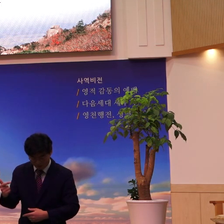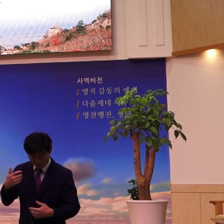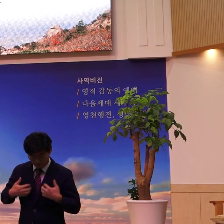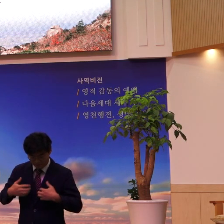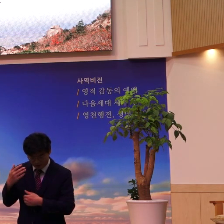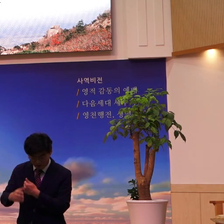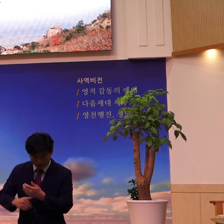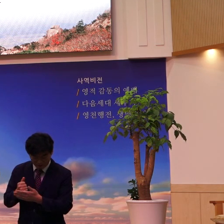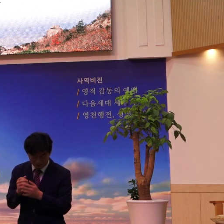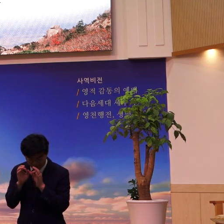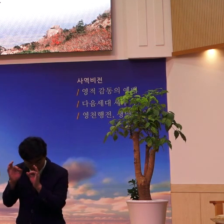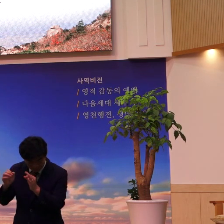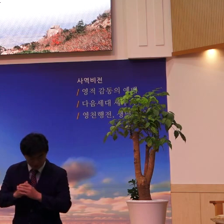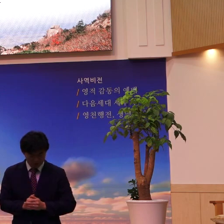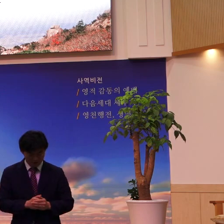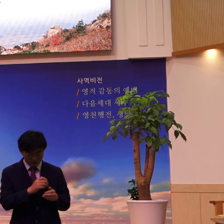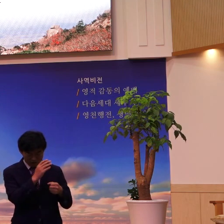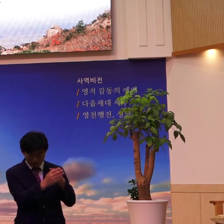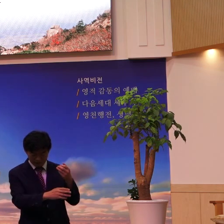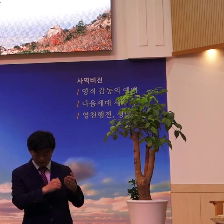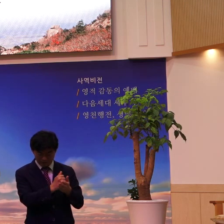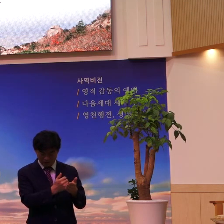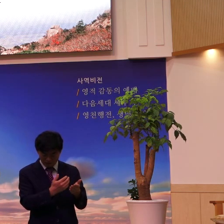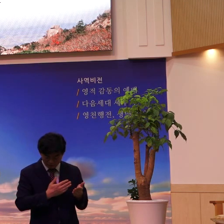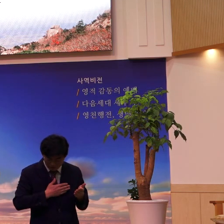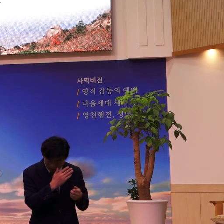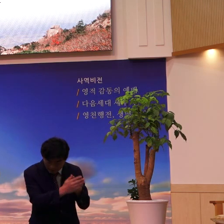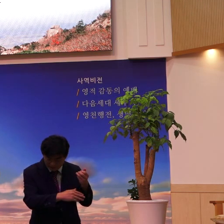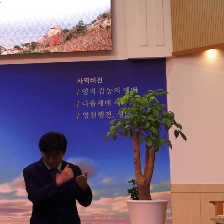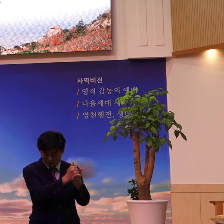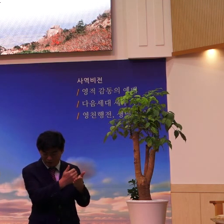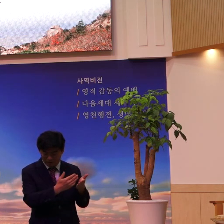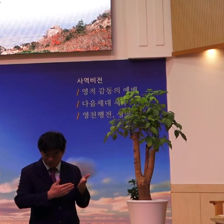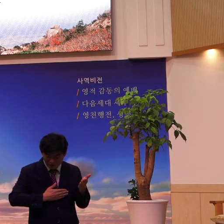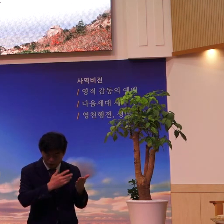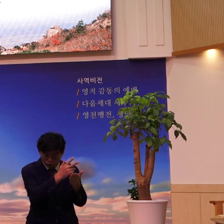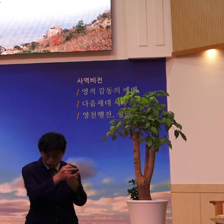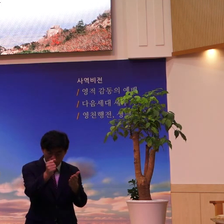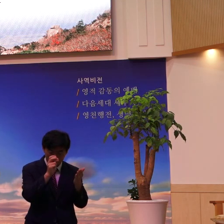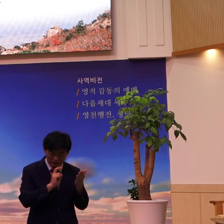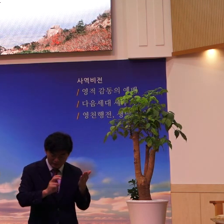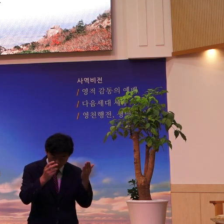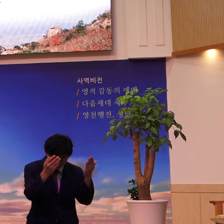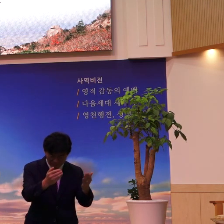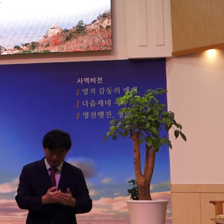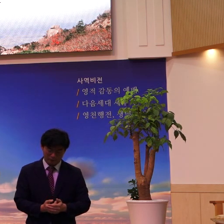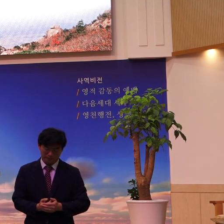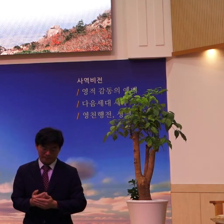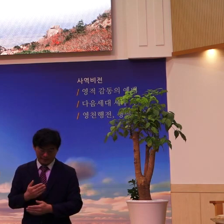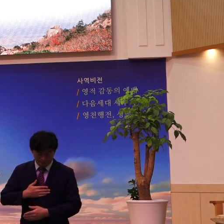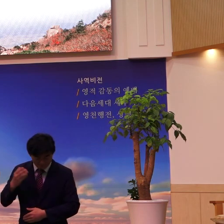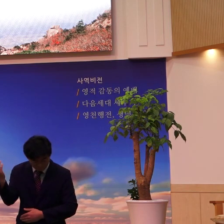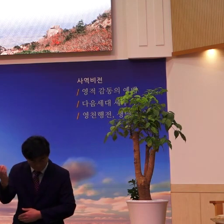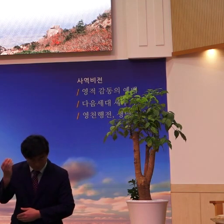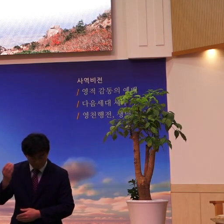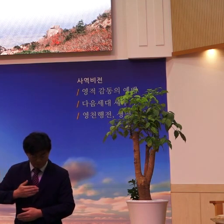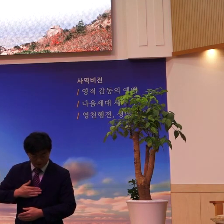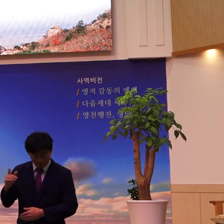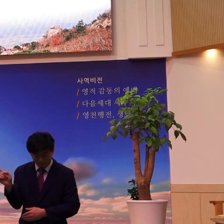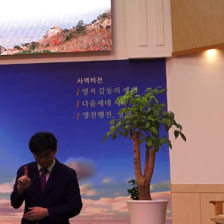하나님께 이르리이다. 하나님이여, 나의 하나님이여, 내가 숨으로 주를 찬양하리이다. 내 영혼아,